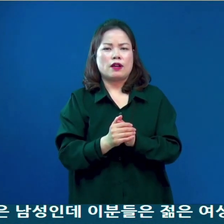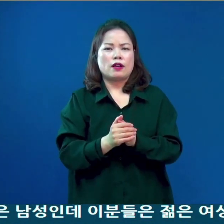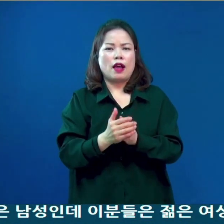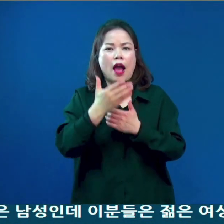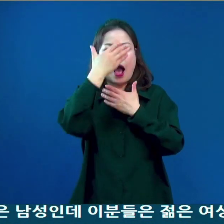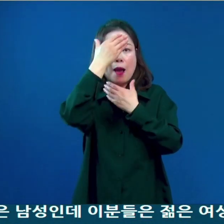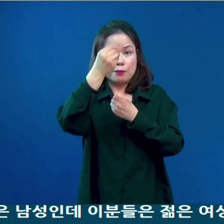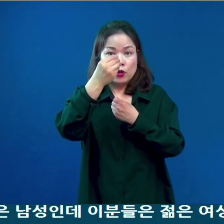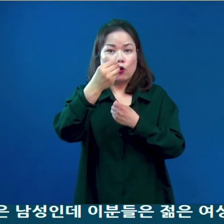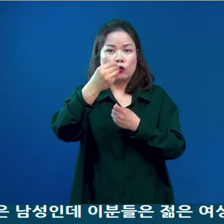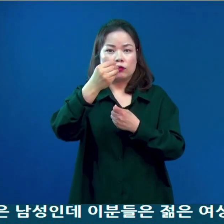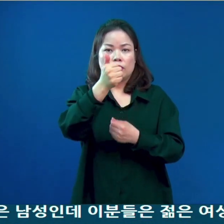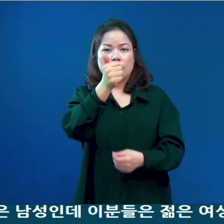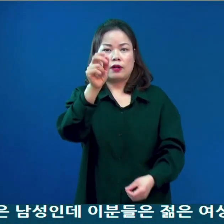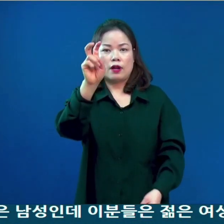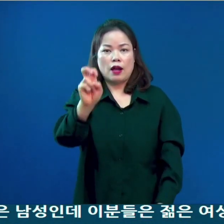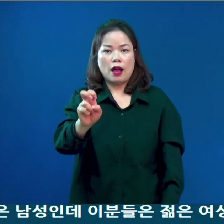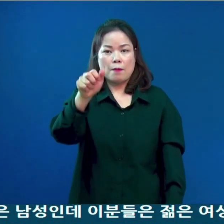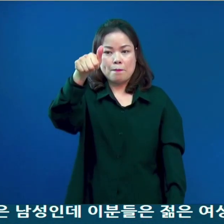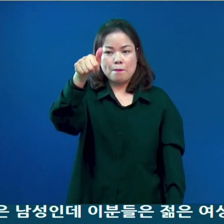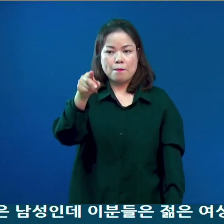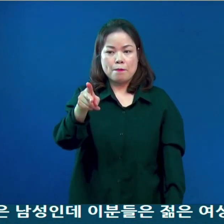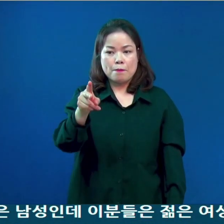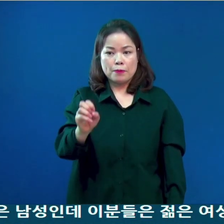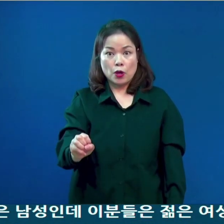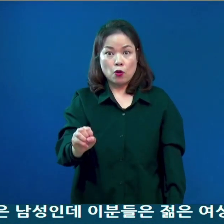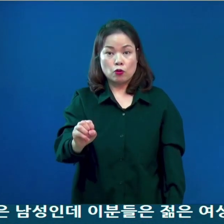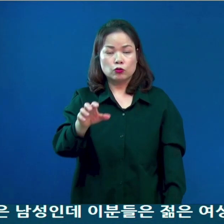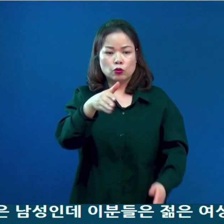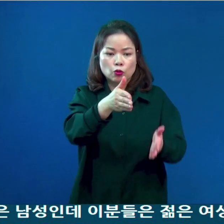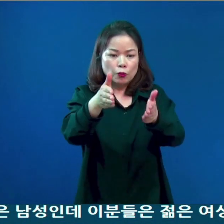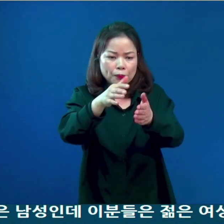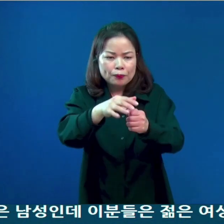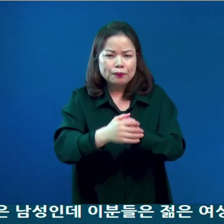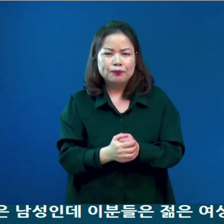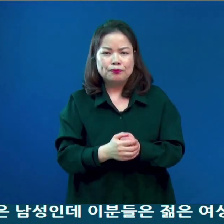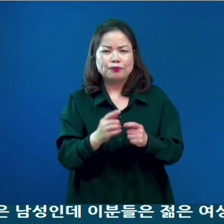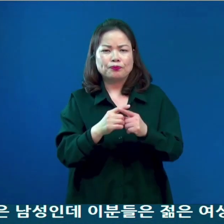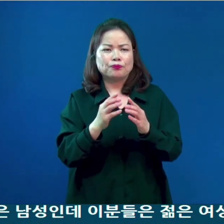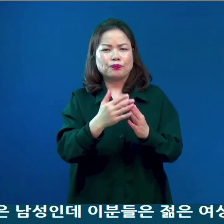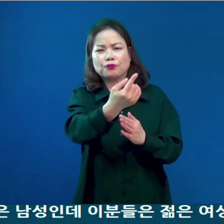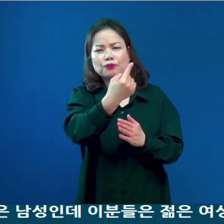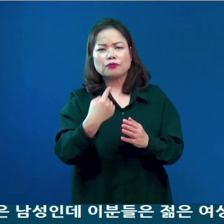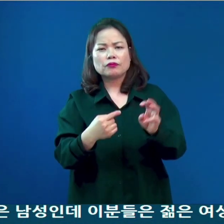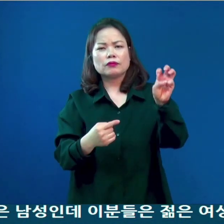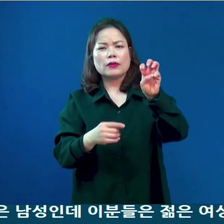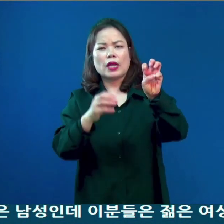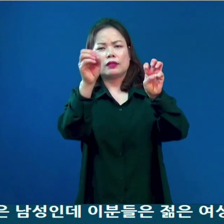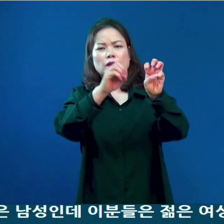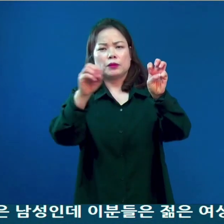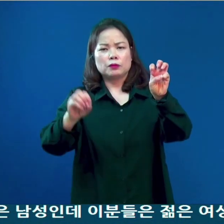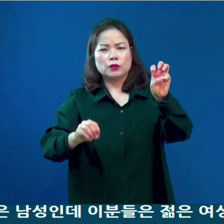비율이에요. 근데 이분들이 내려와서 교회로 들어오는 비율이 30% 이상이 넘습니다.